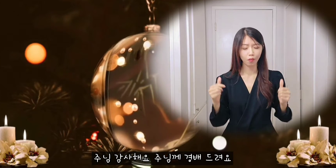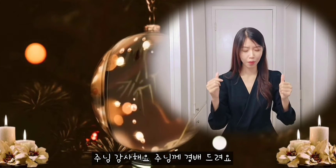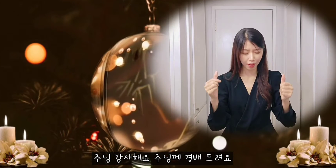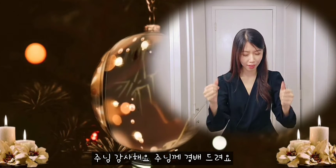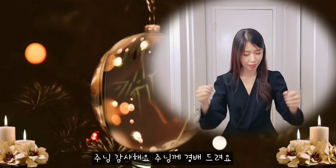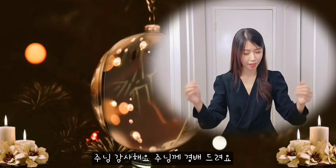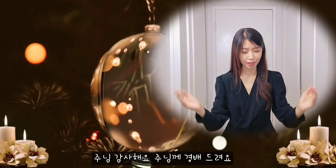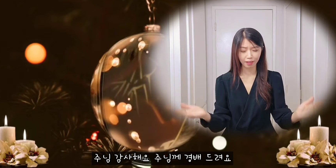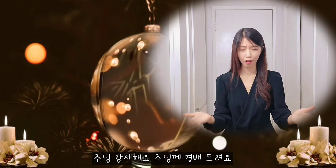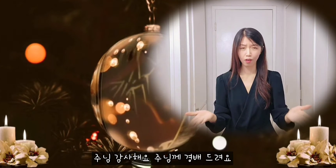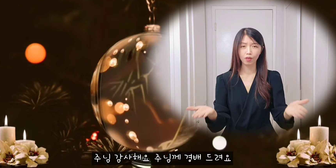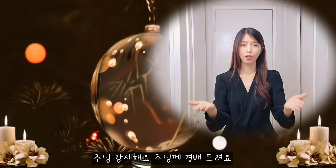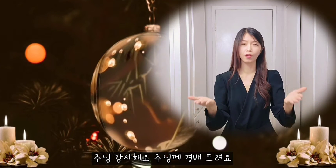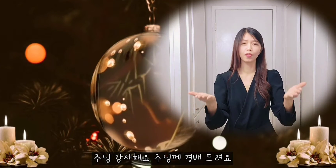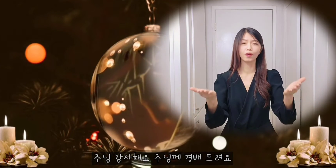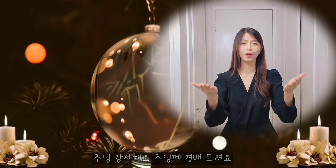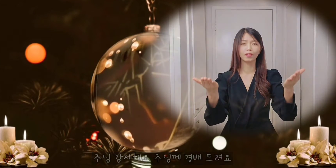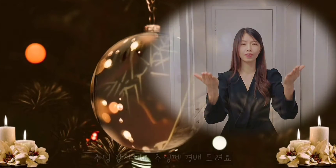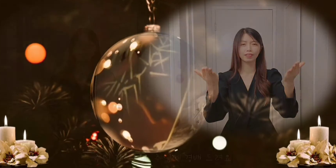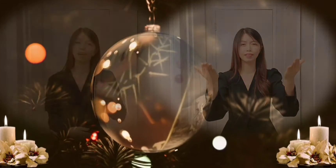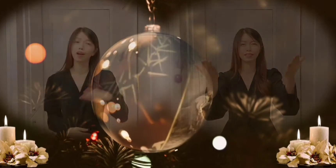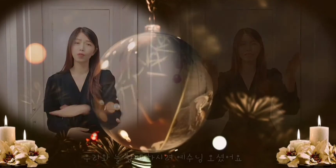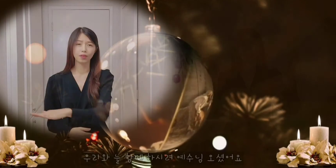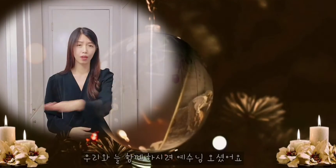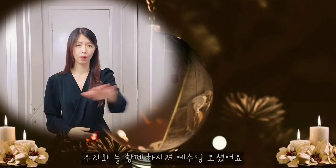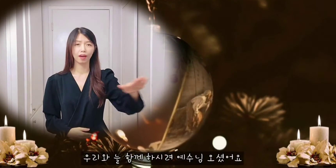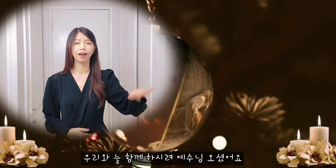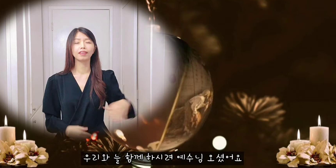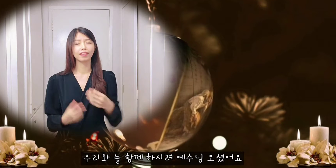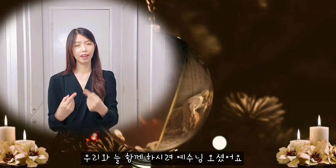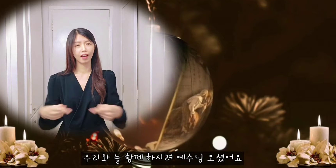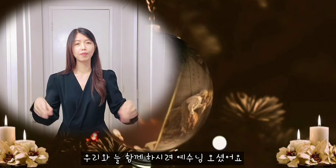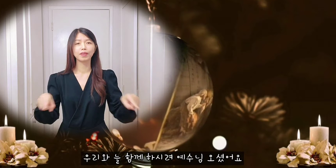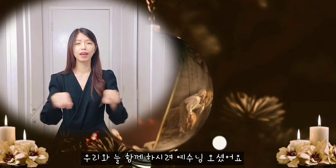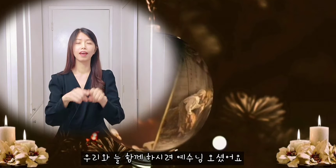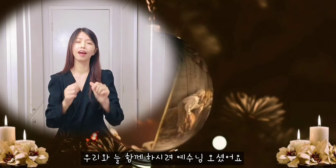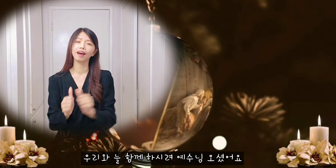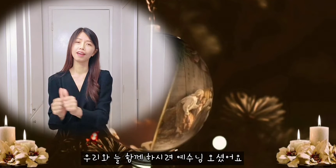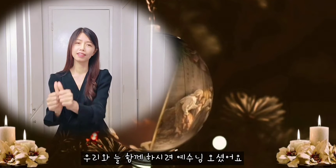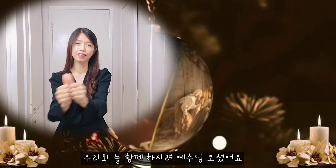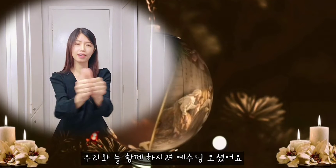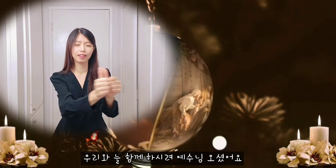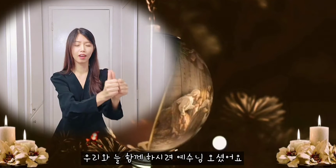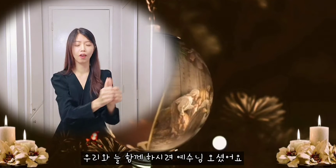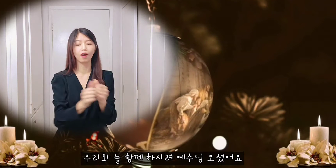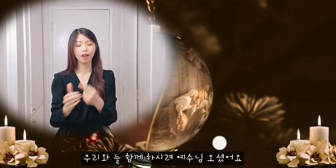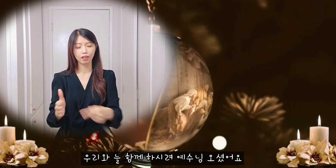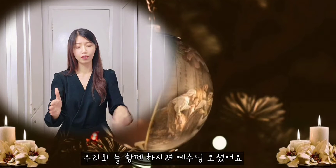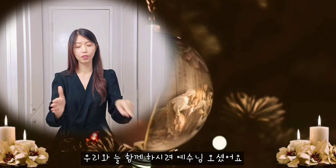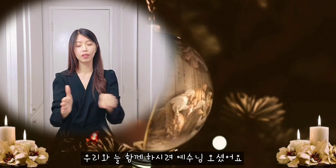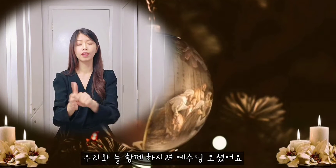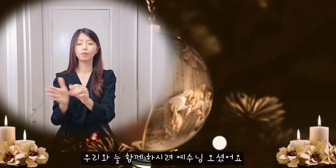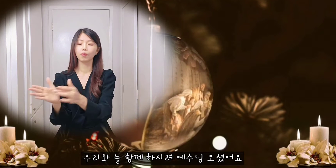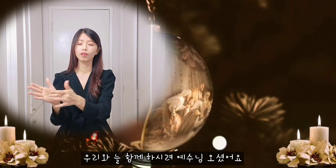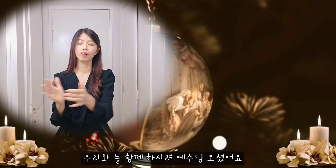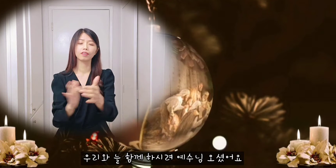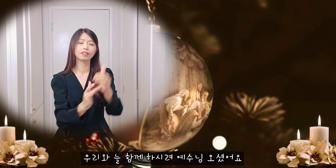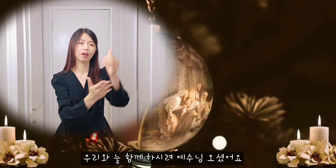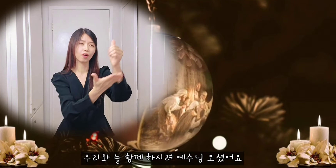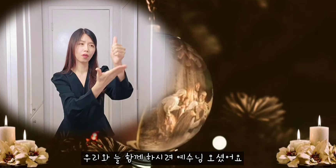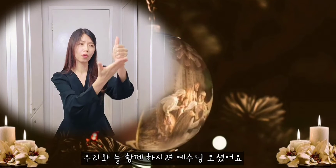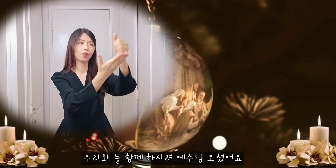주님께 경배드려요. 우리와 늘 함께 하시려